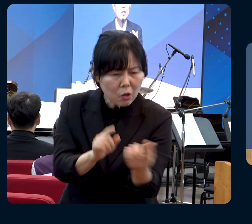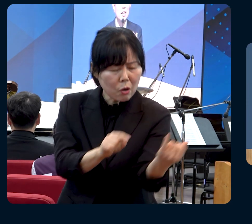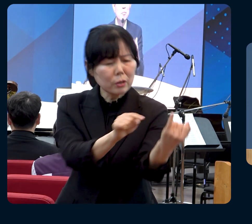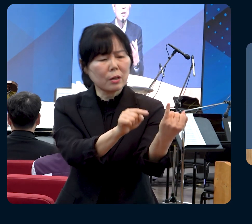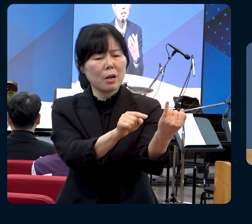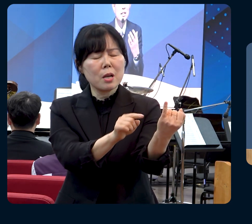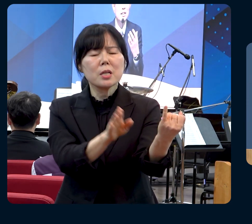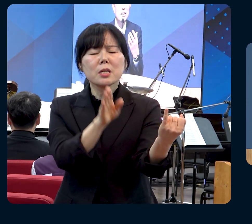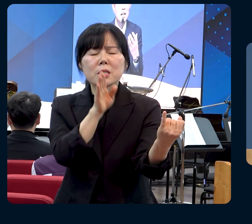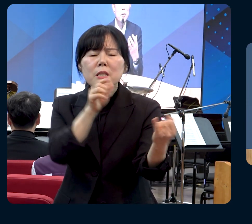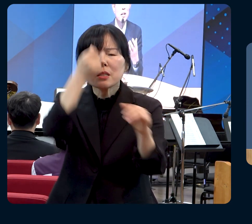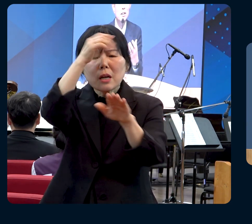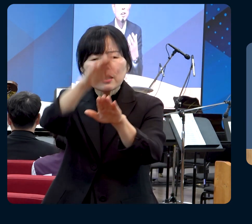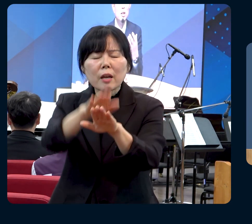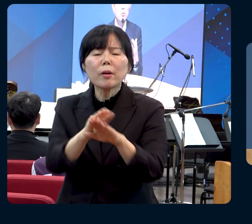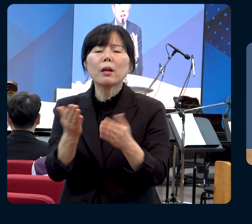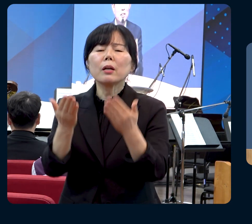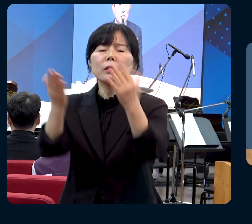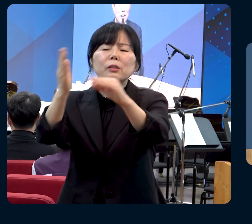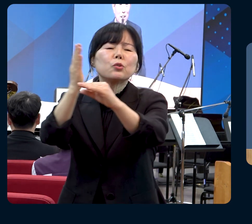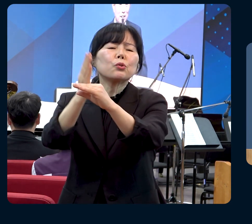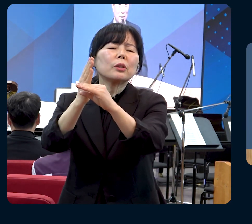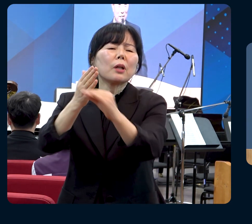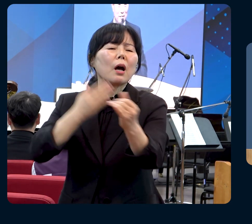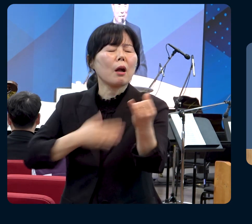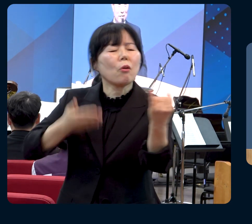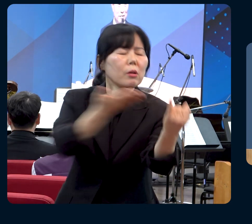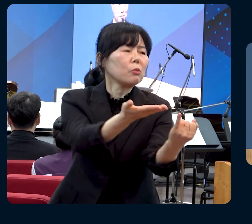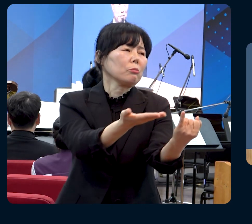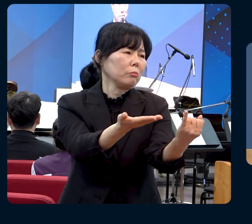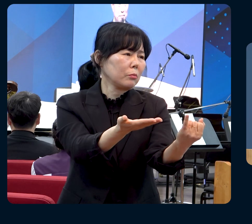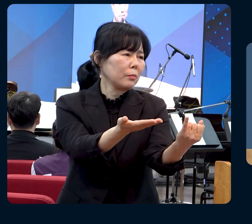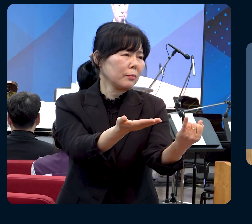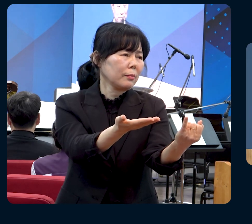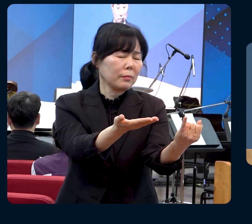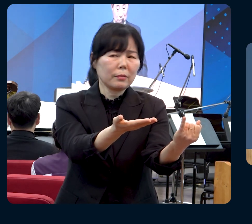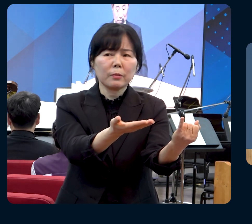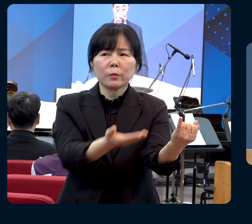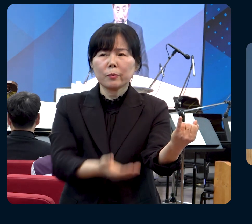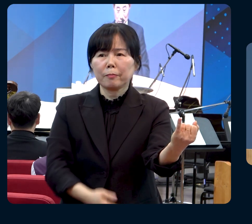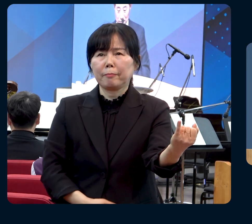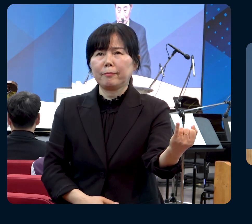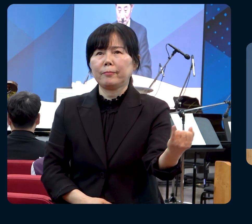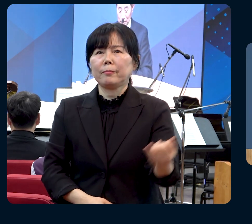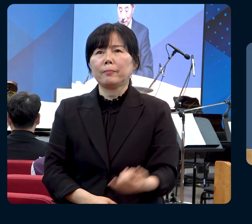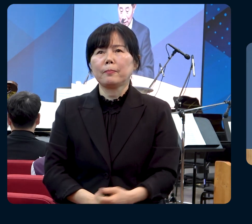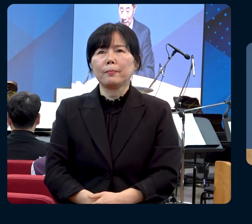참된 예배를 드리고 있는 거야.